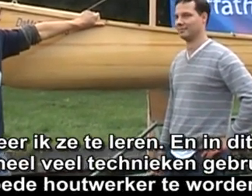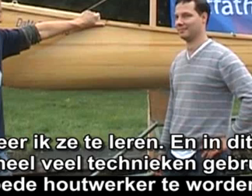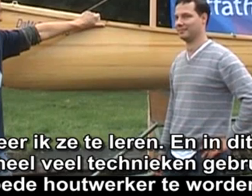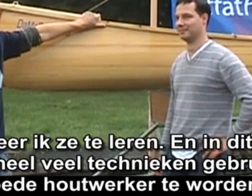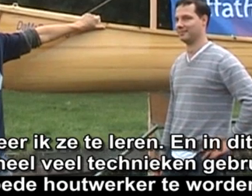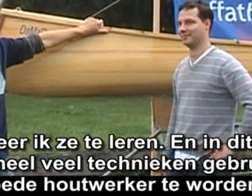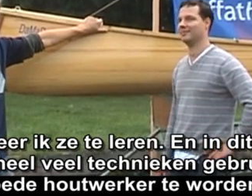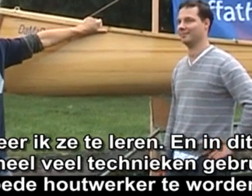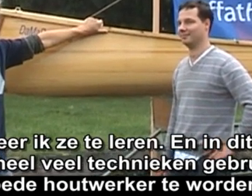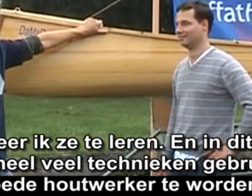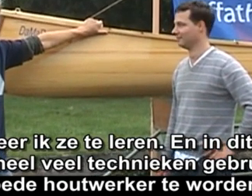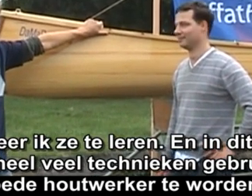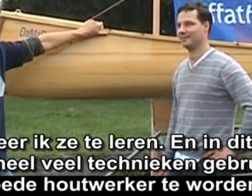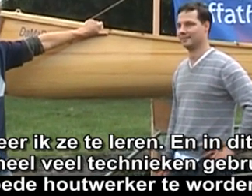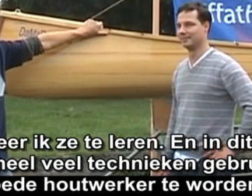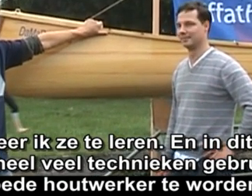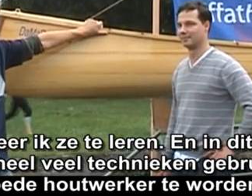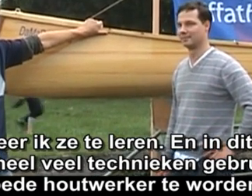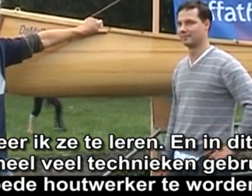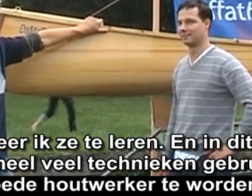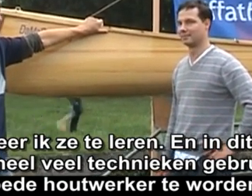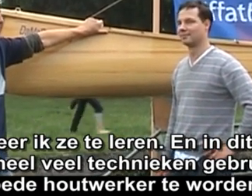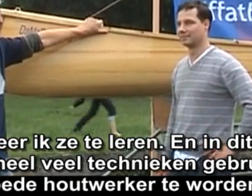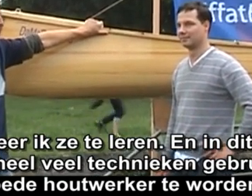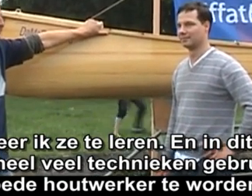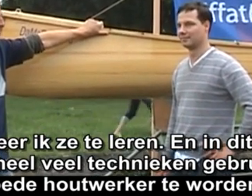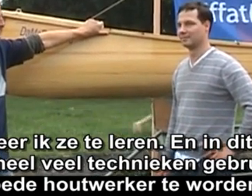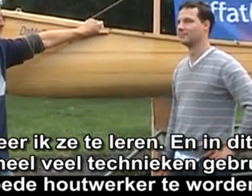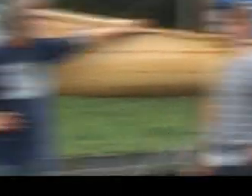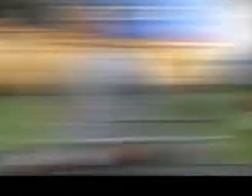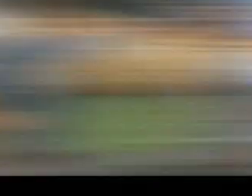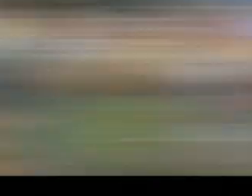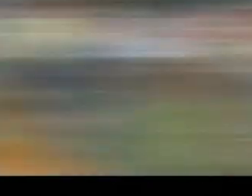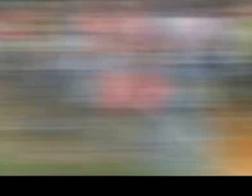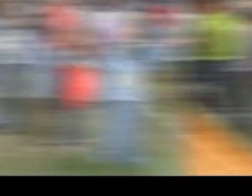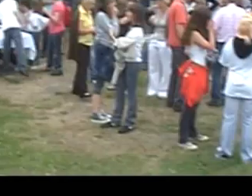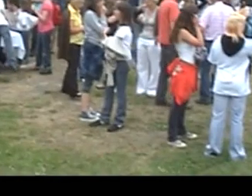hier zitten best heel veel technieken in om een goede houtbewerker te worden. Leuk dat jullie gekomen